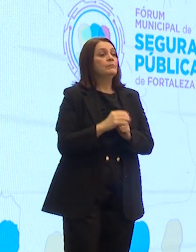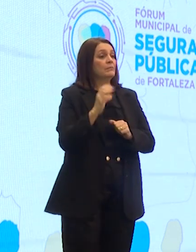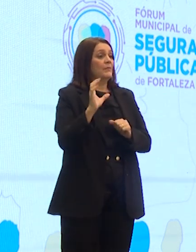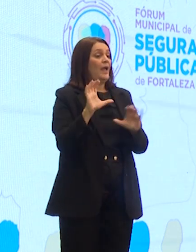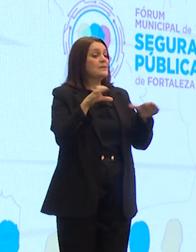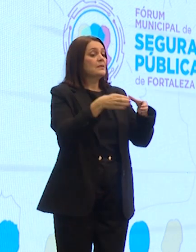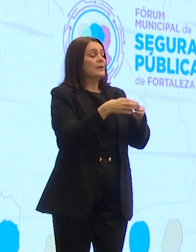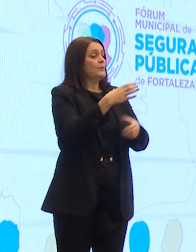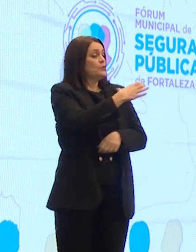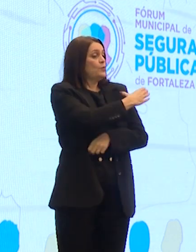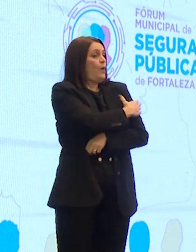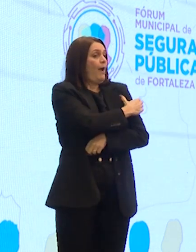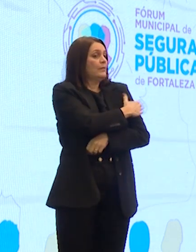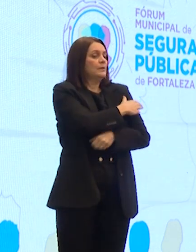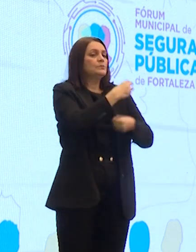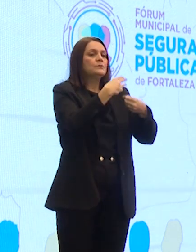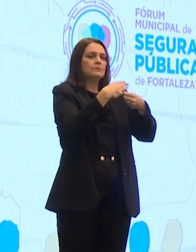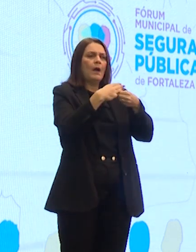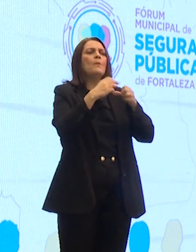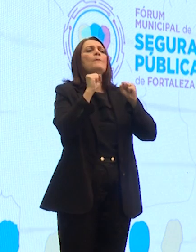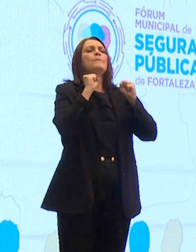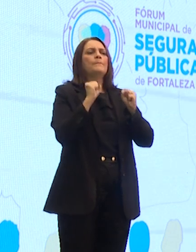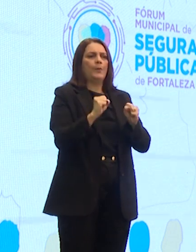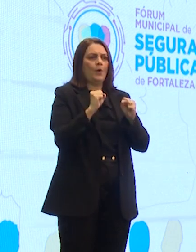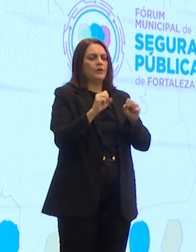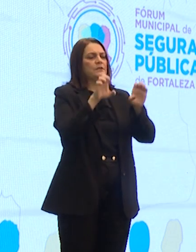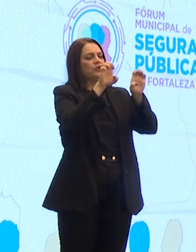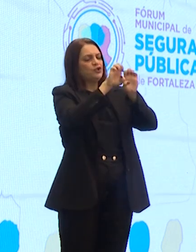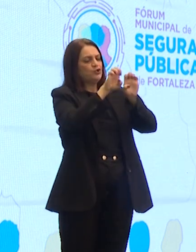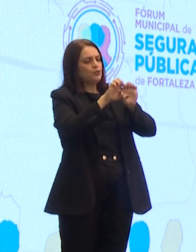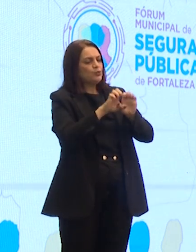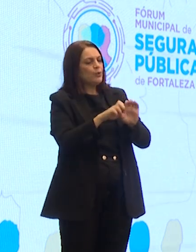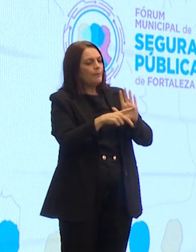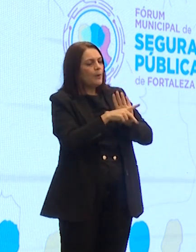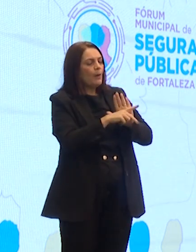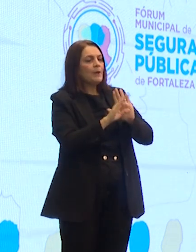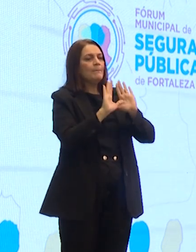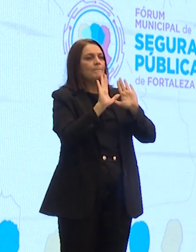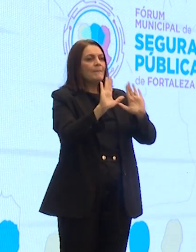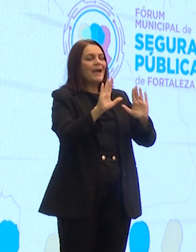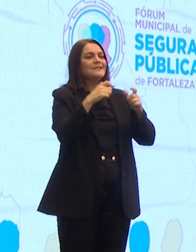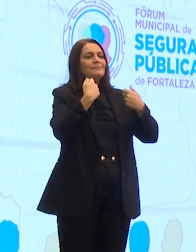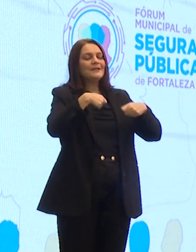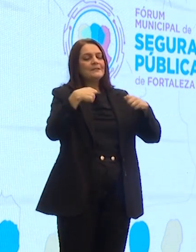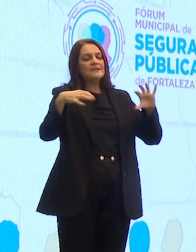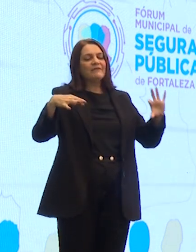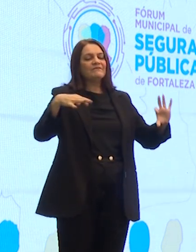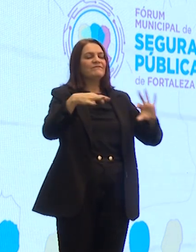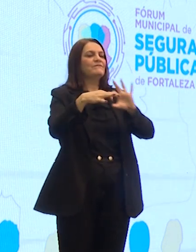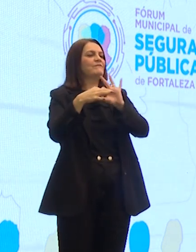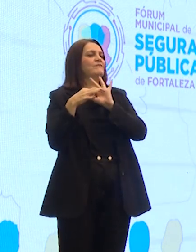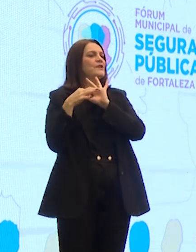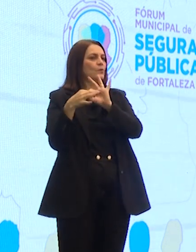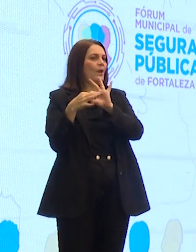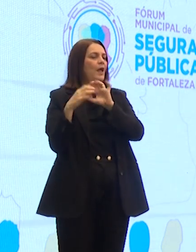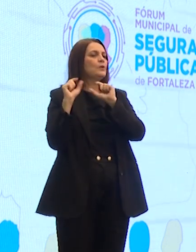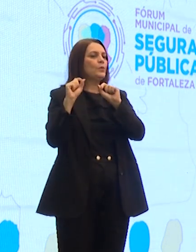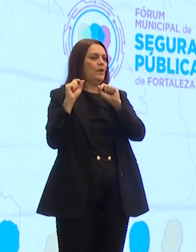municipais podem ser estruturadas, porém, vinculadas a um tripé, a uma tríade, a um trinômio.